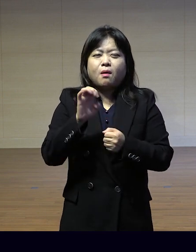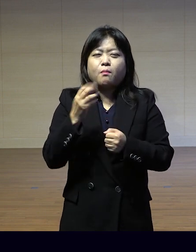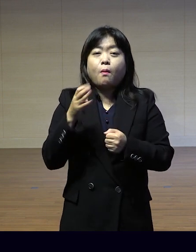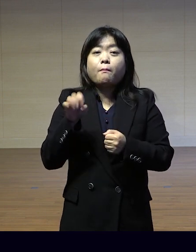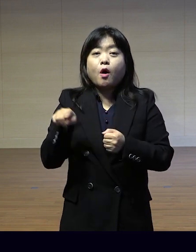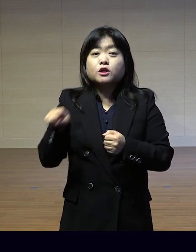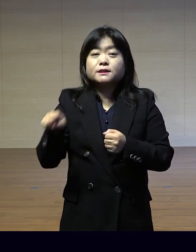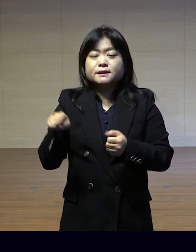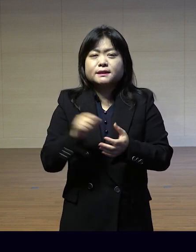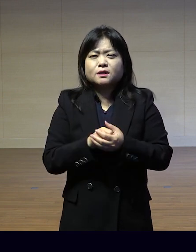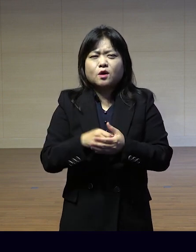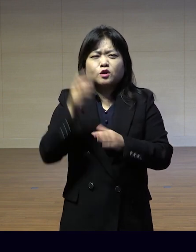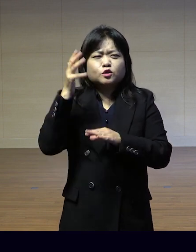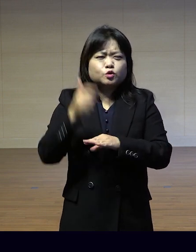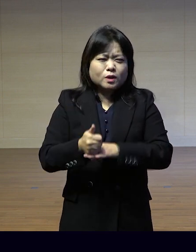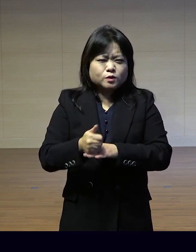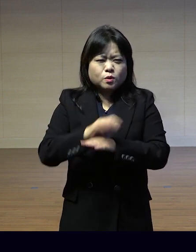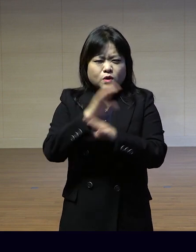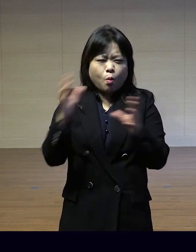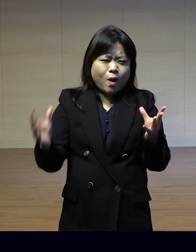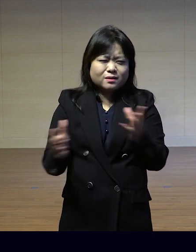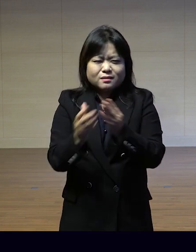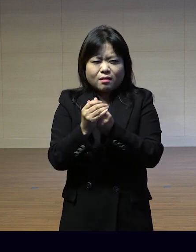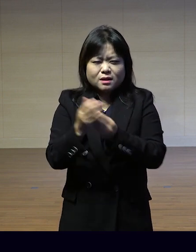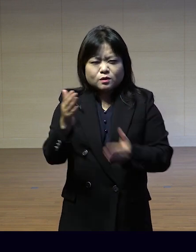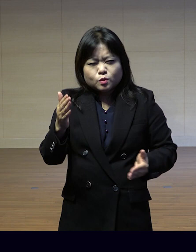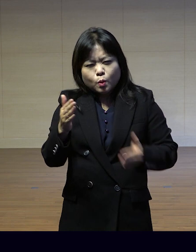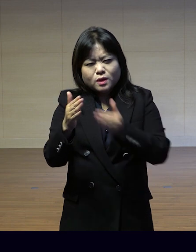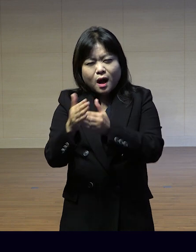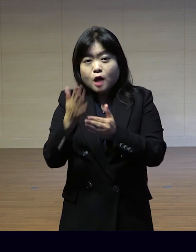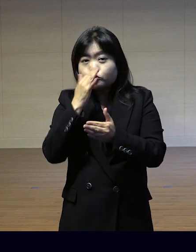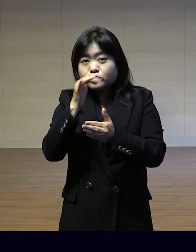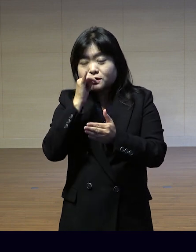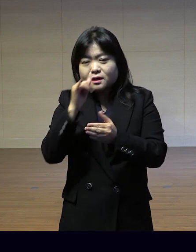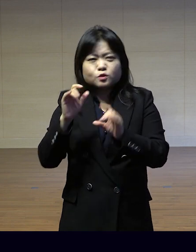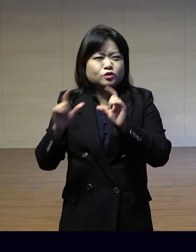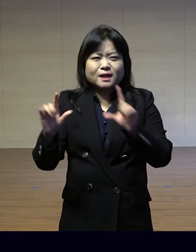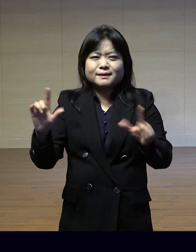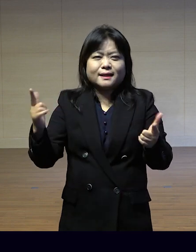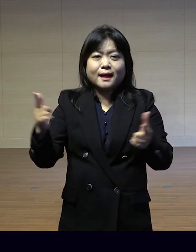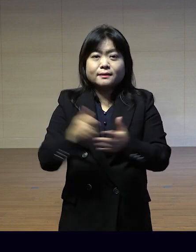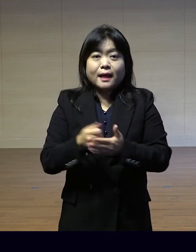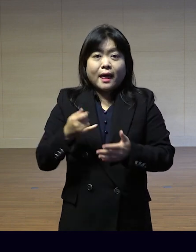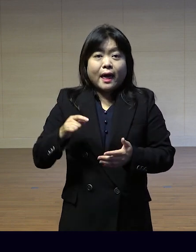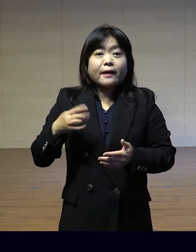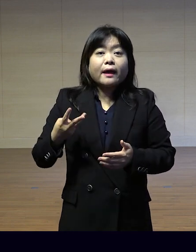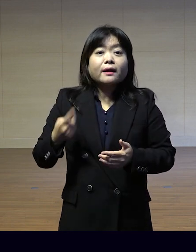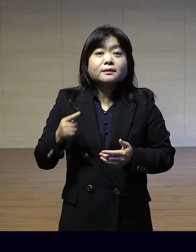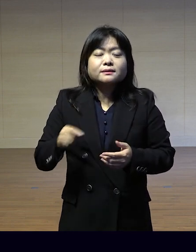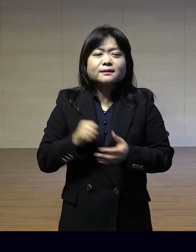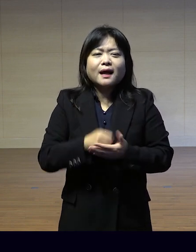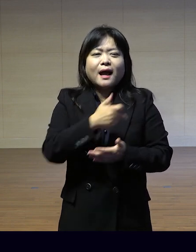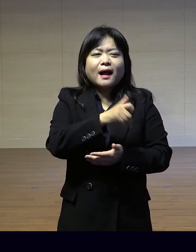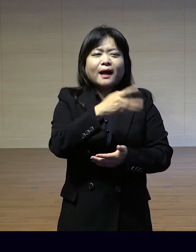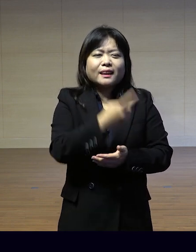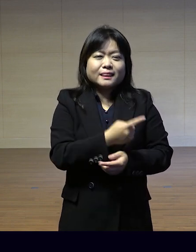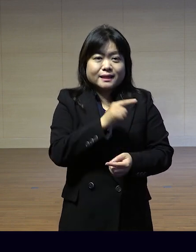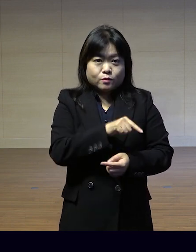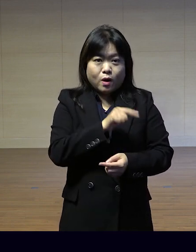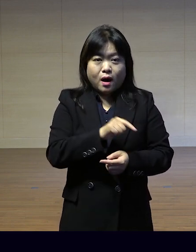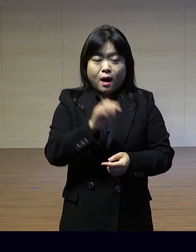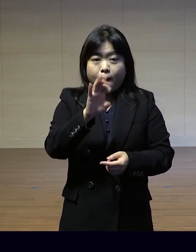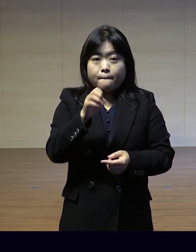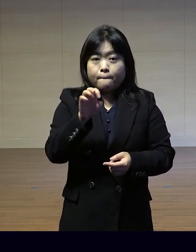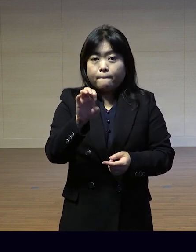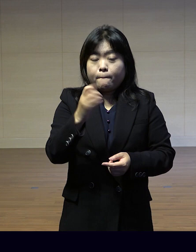포퍼는 그것이 최종적인 완결에 도달할 수 있다 그렇게 주장을 하지 않습니다. 근데 해겔은 이제 칸트나